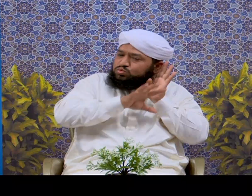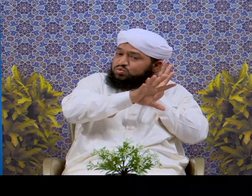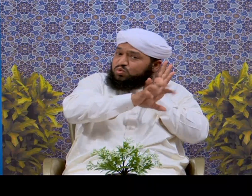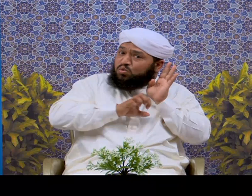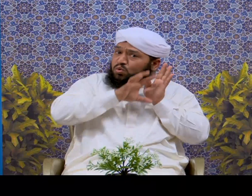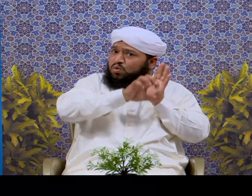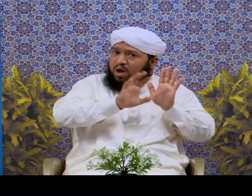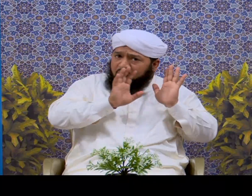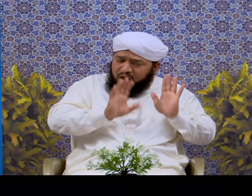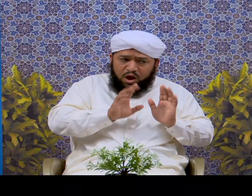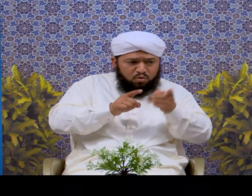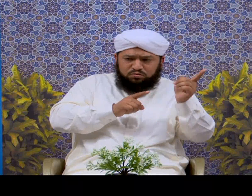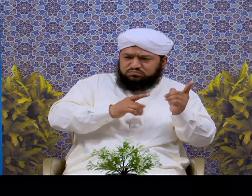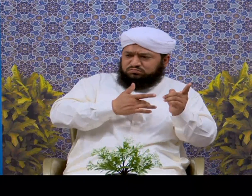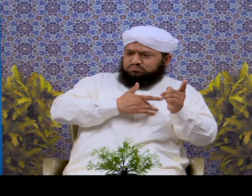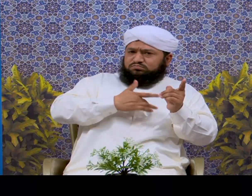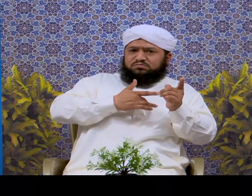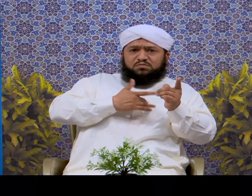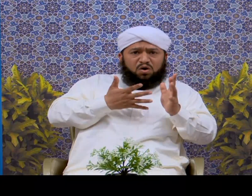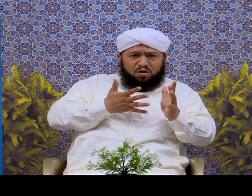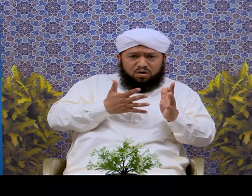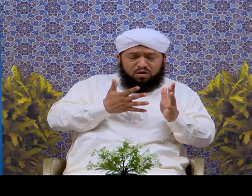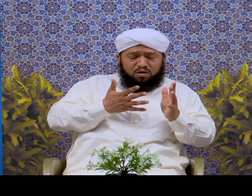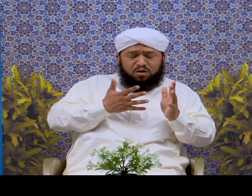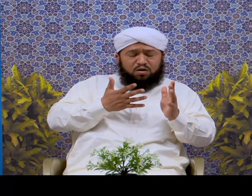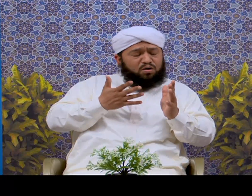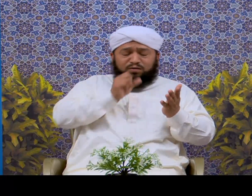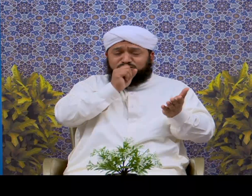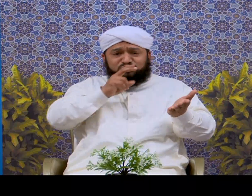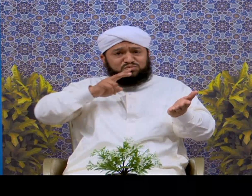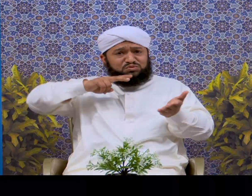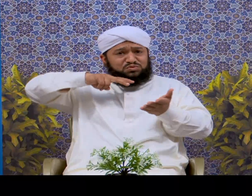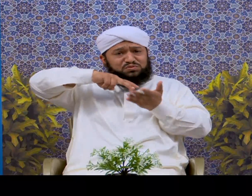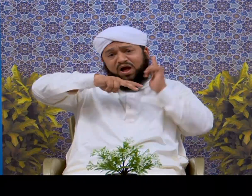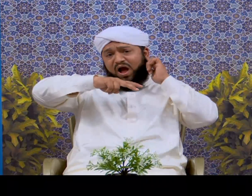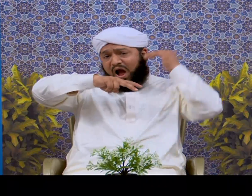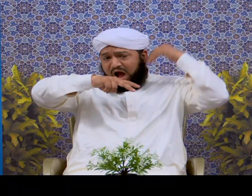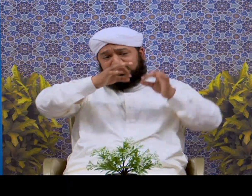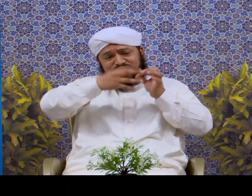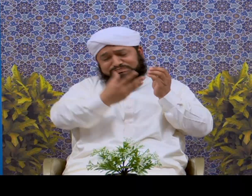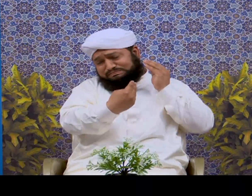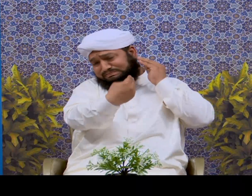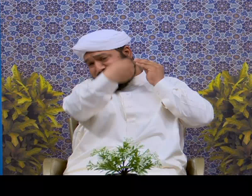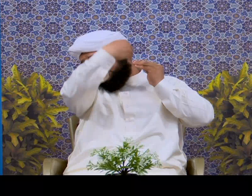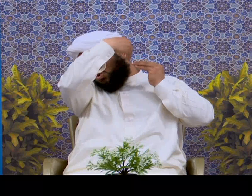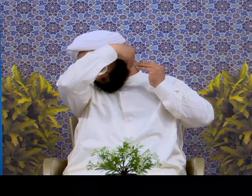اور وہ اس بات کو ناپسند کرتے ہوں تو قیامت کے روز اس کے کانوں میں پگھلا ہوا سیسا ڈالا جائے گا۔ صلو